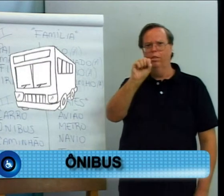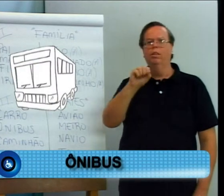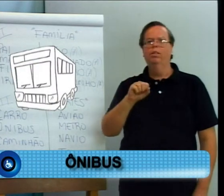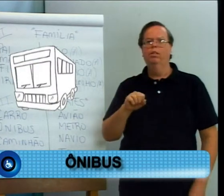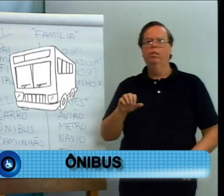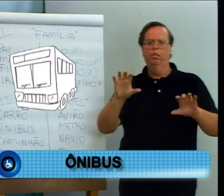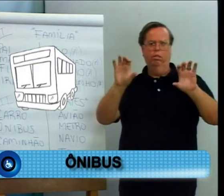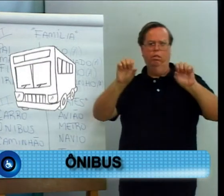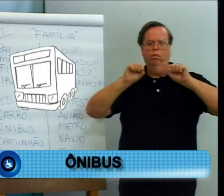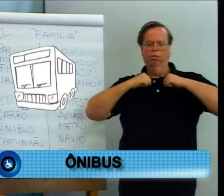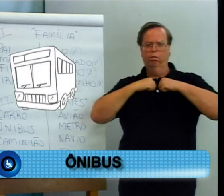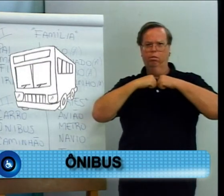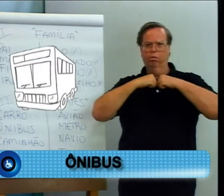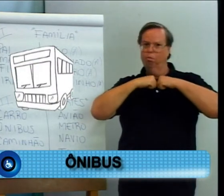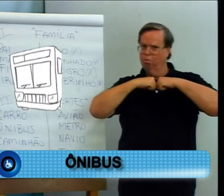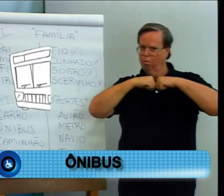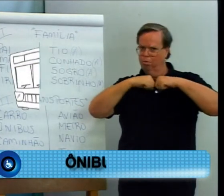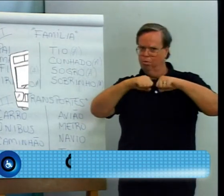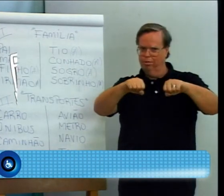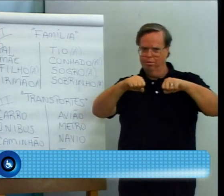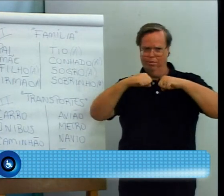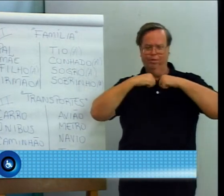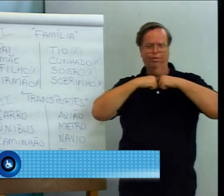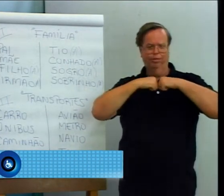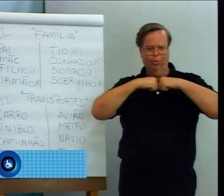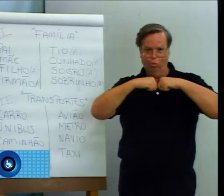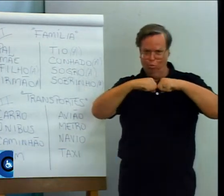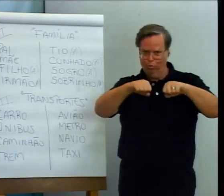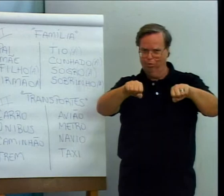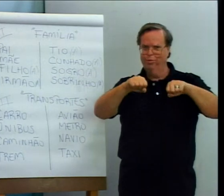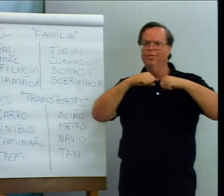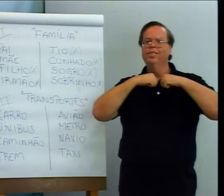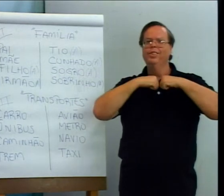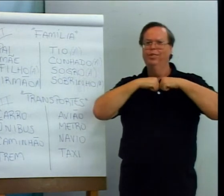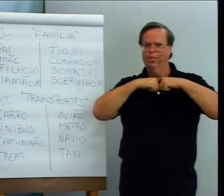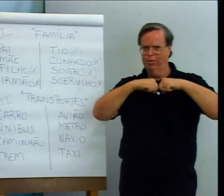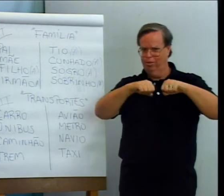Ônibus. Esse é o sinal de ônibus.